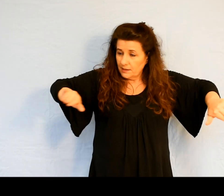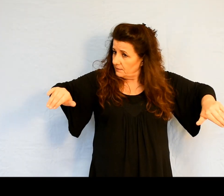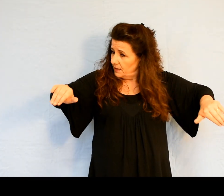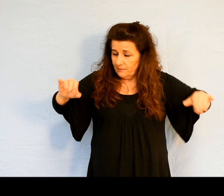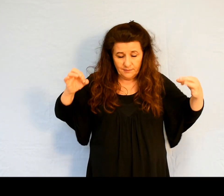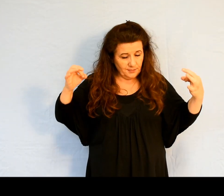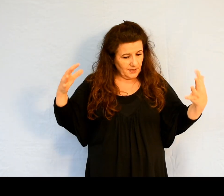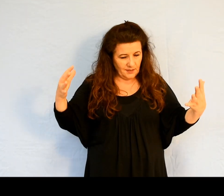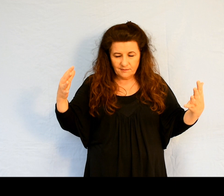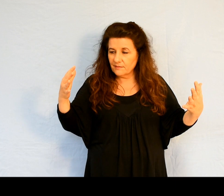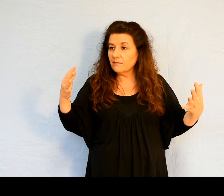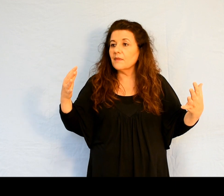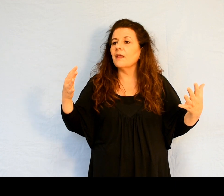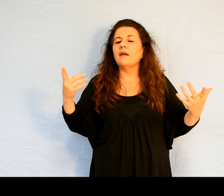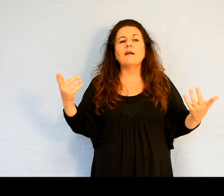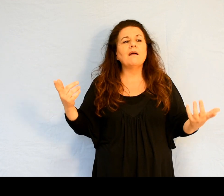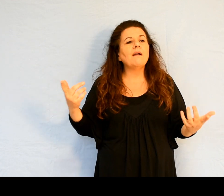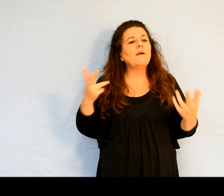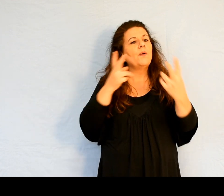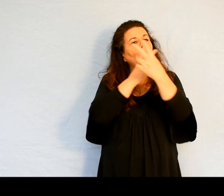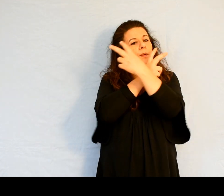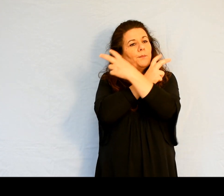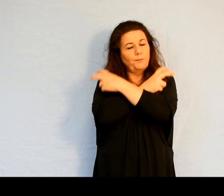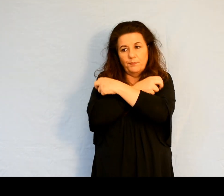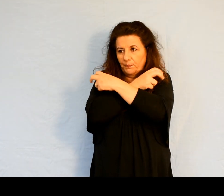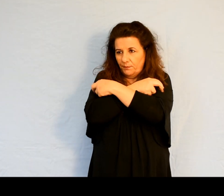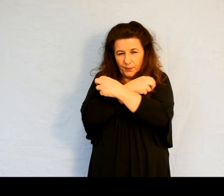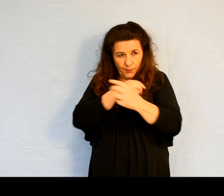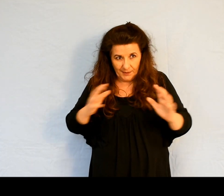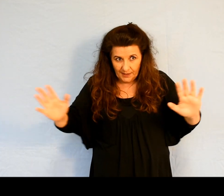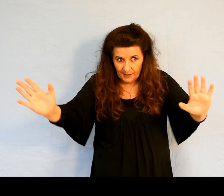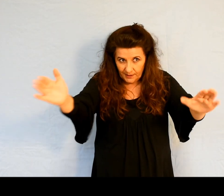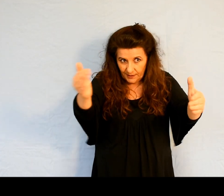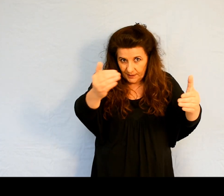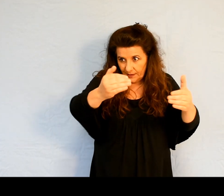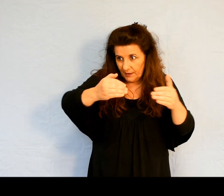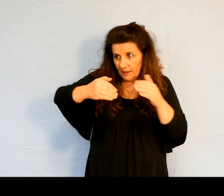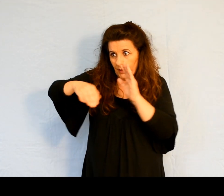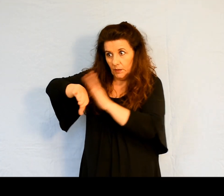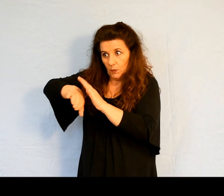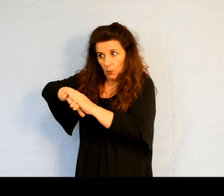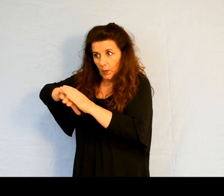Il placera les brebis à sa droite et les boucs à sa gauche.